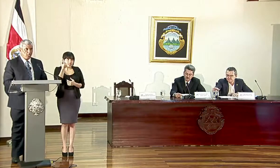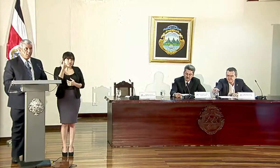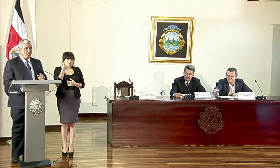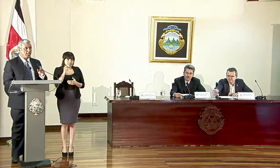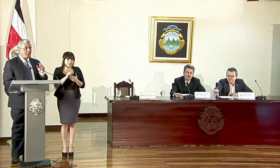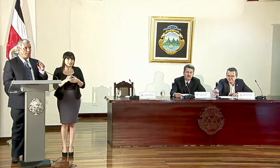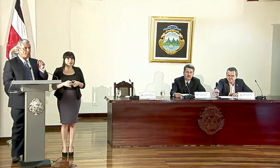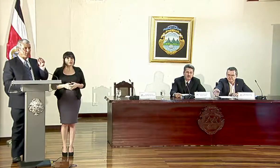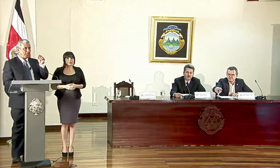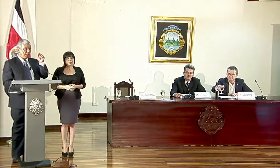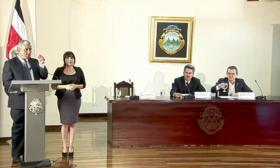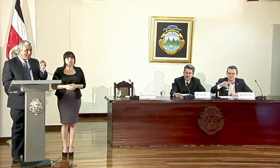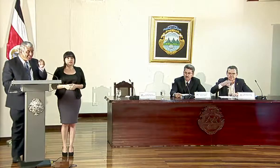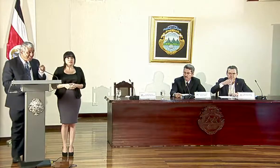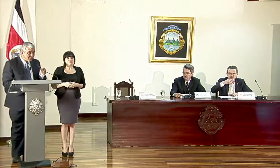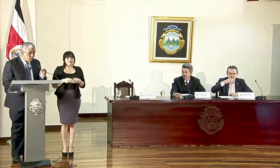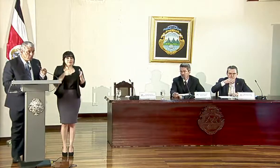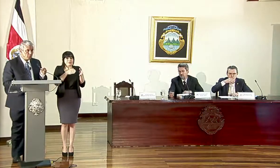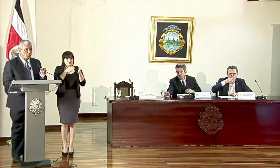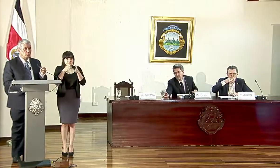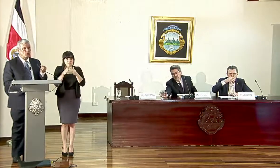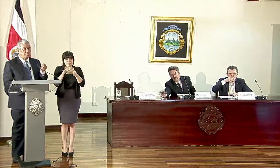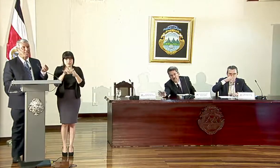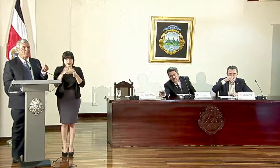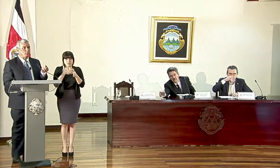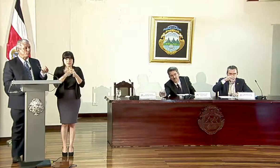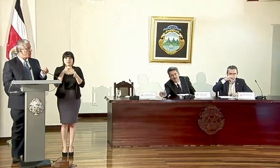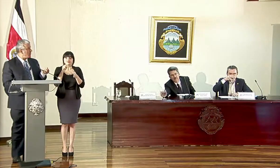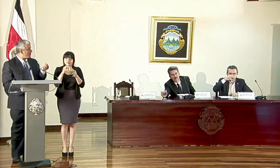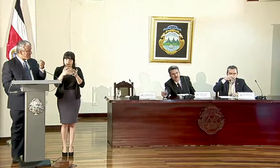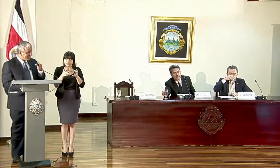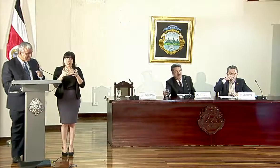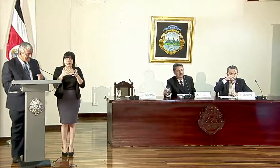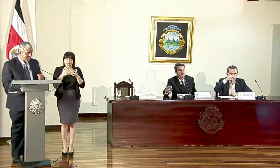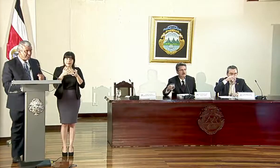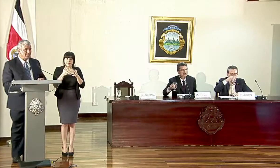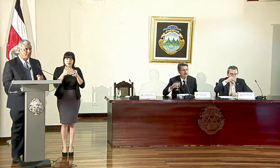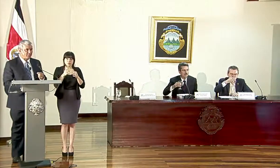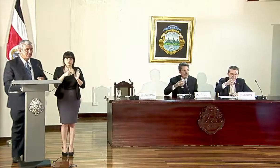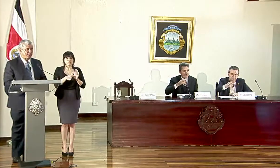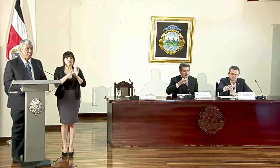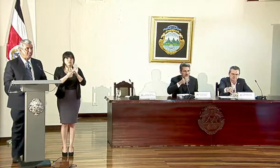entenderlo. A la par de esto, nosotros sí queremos